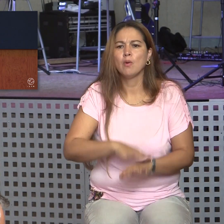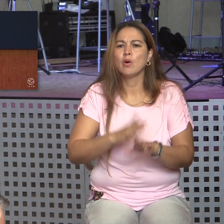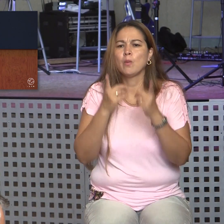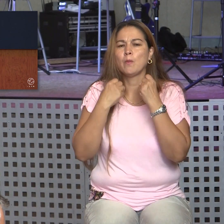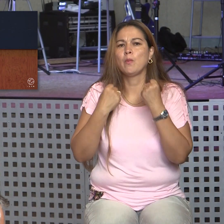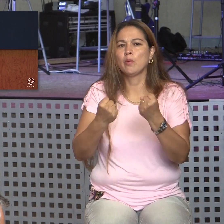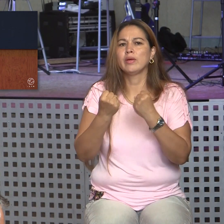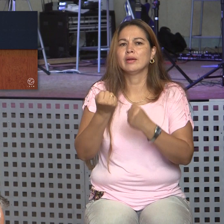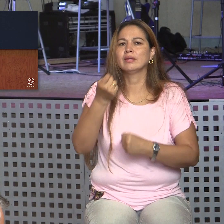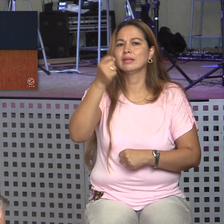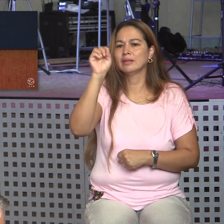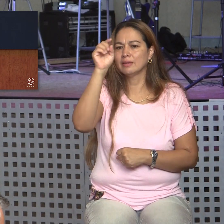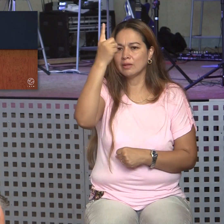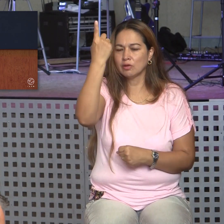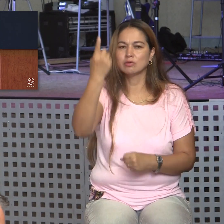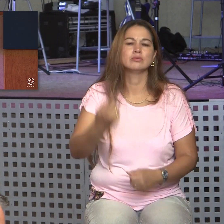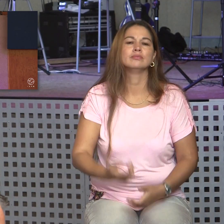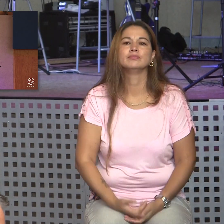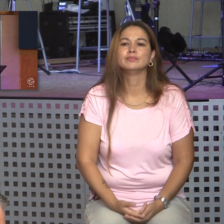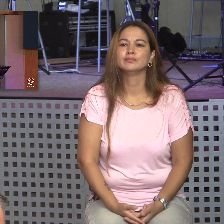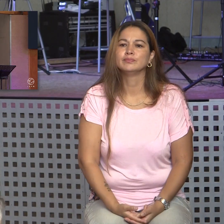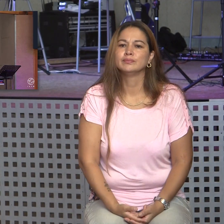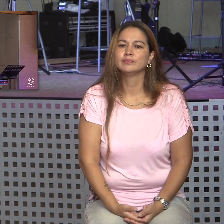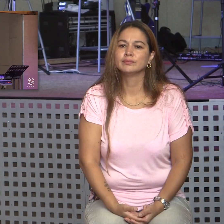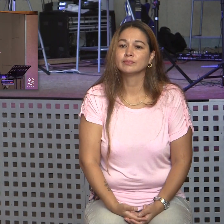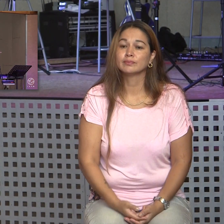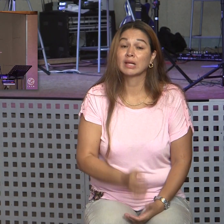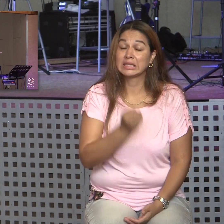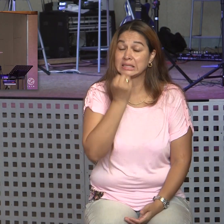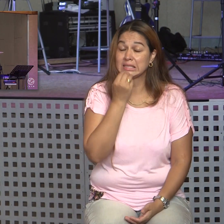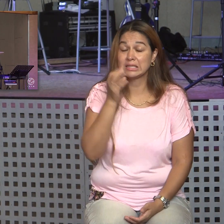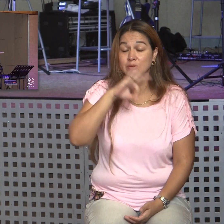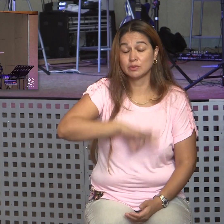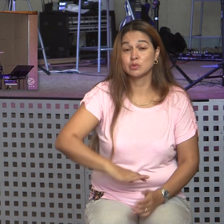que salir. Cuando el Espíritu Santo mueve,